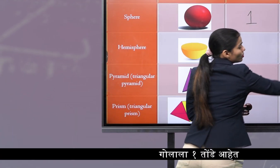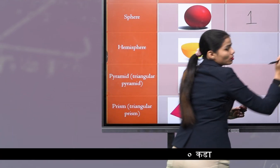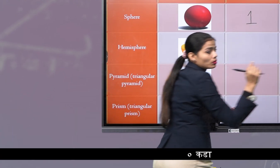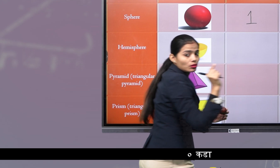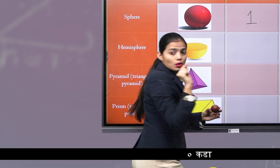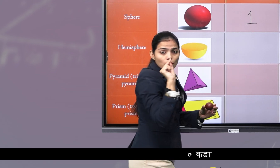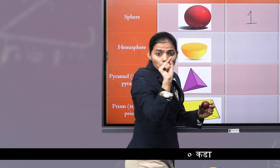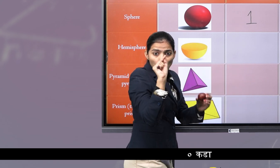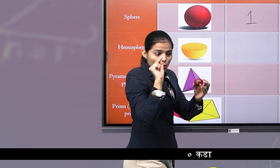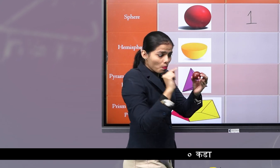0 कडा